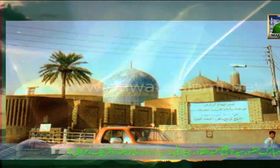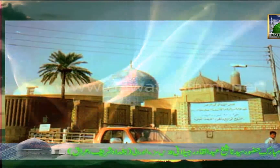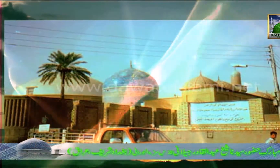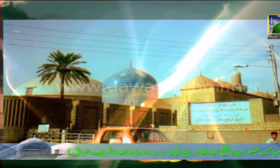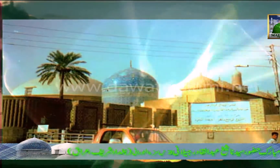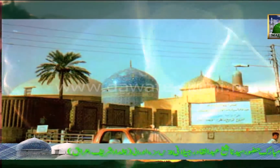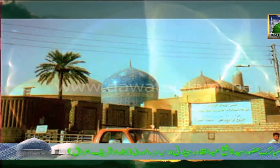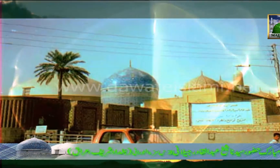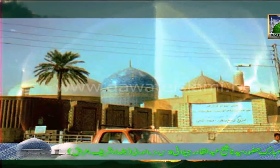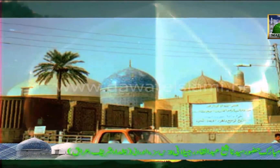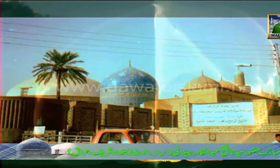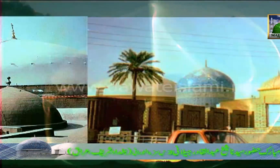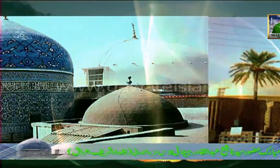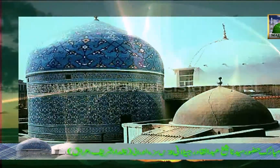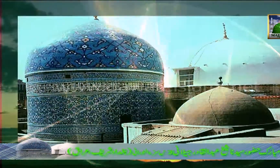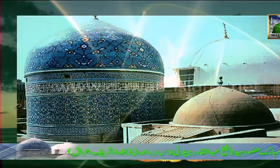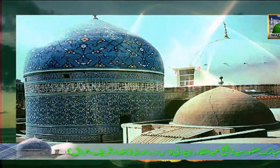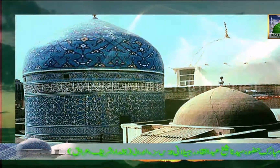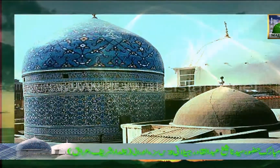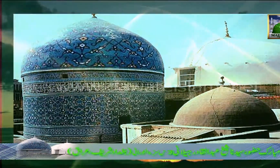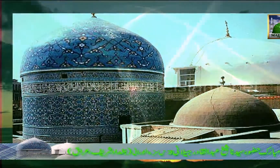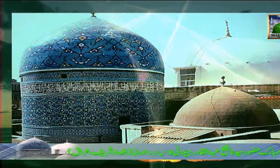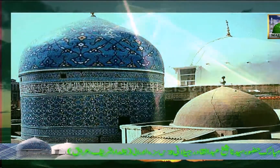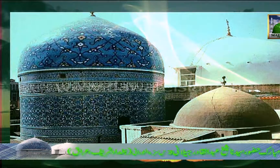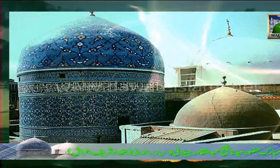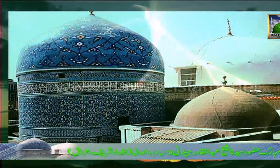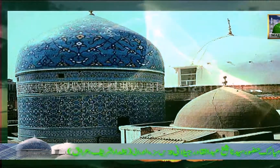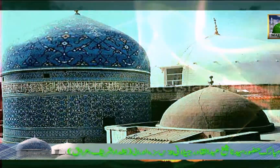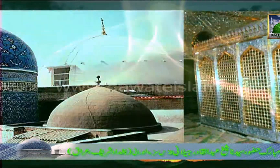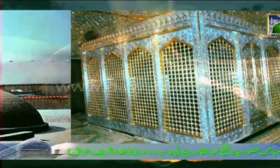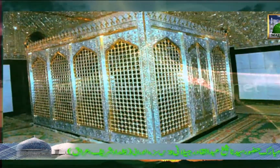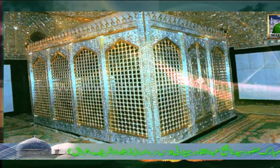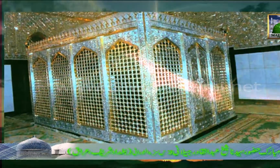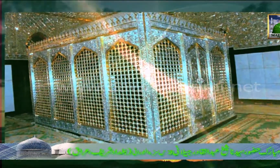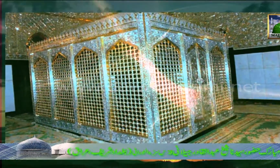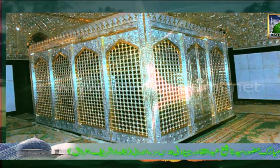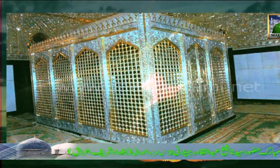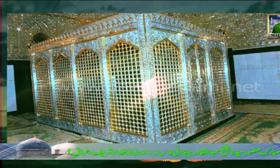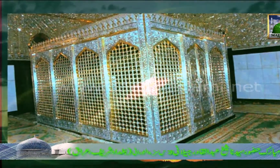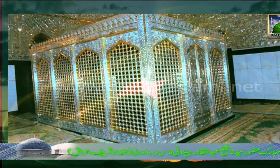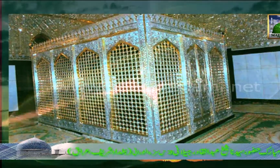کیا مرتبہ اے غوث ہے بالا